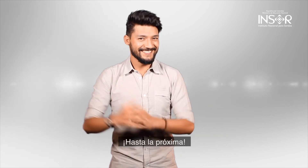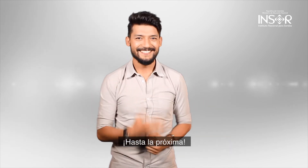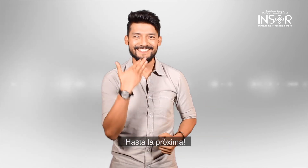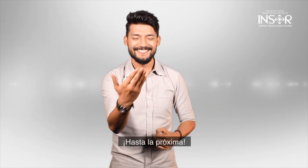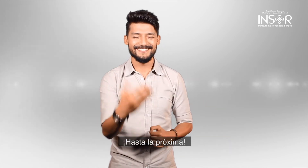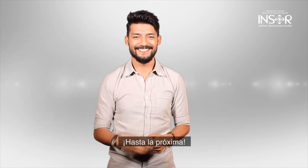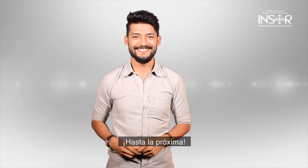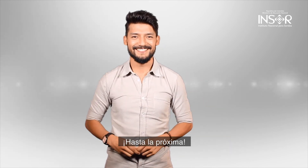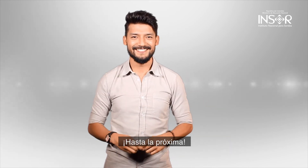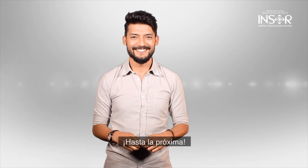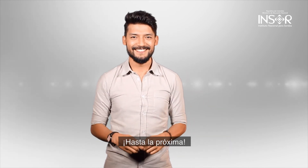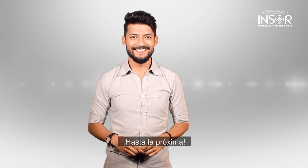Hasta la próxima ¡Gracias!